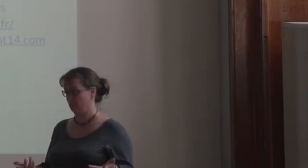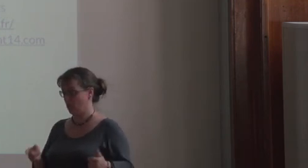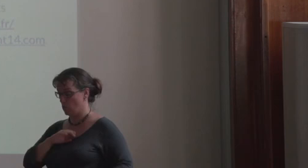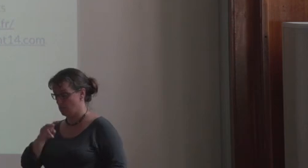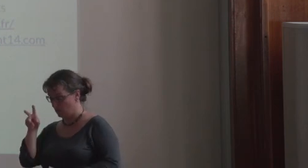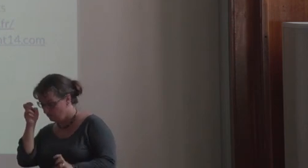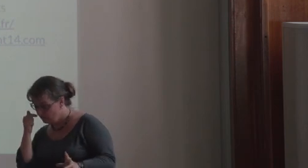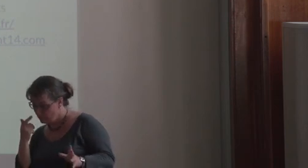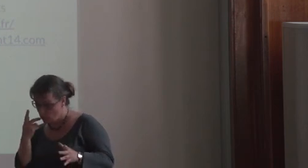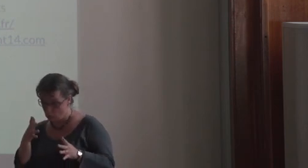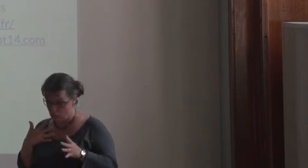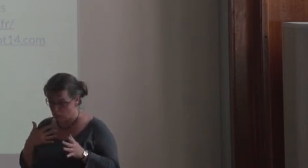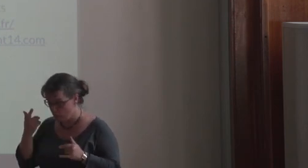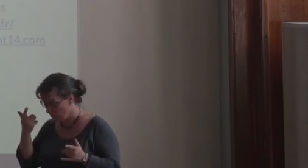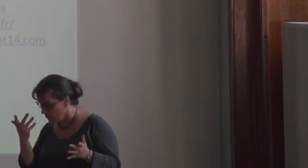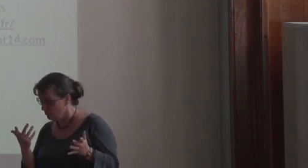comprendre ce que ça fait.